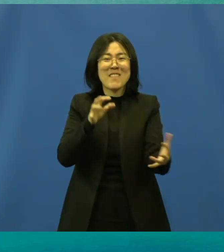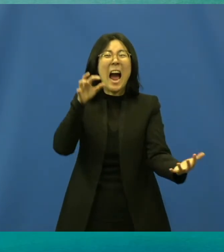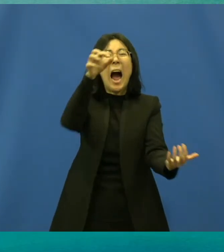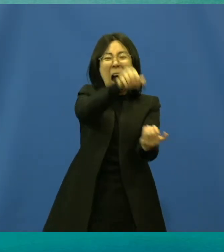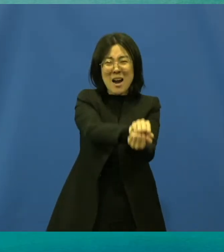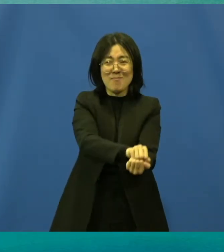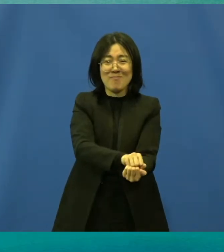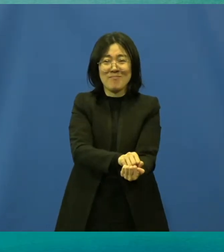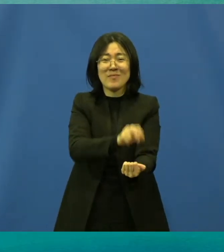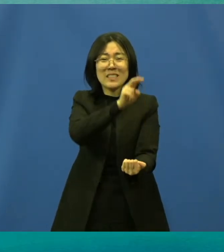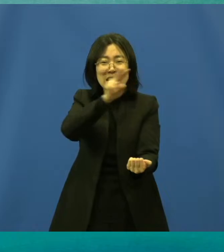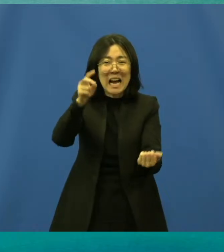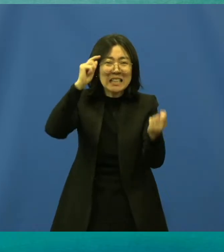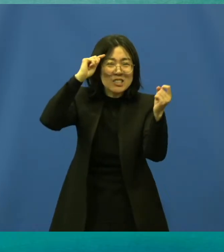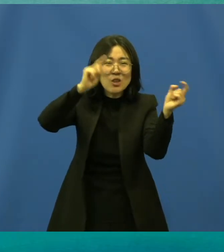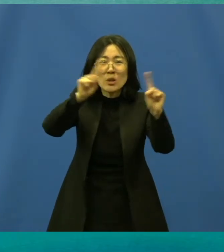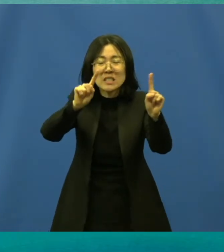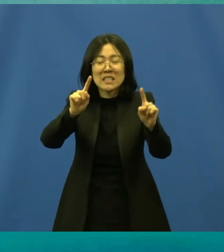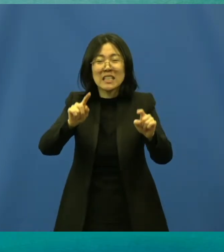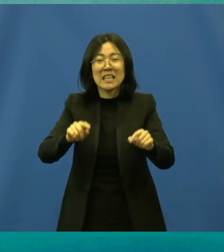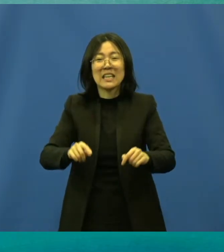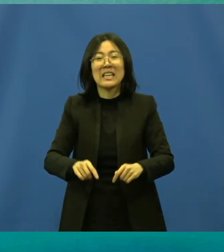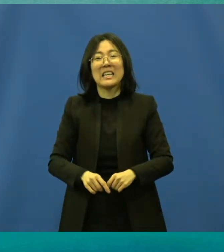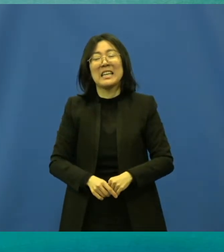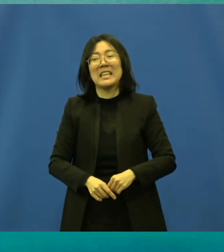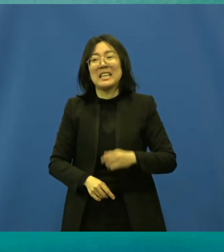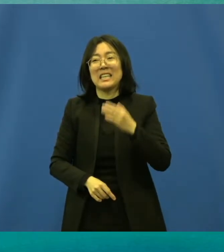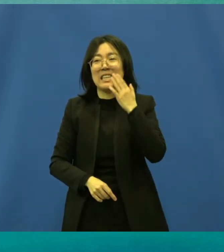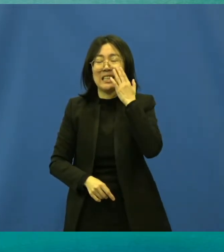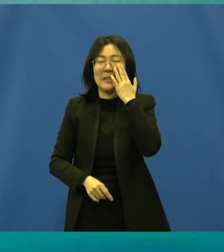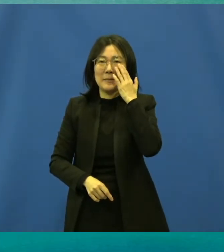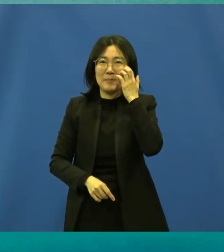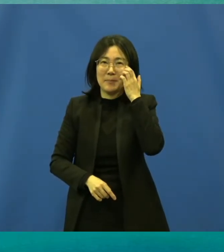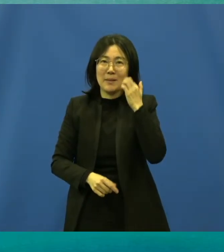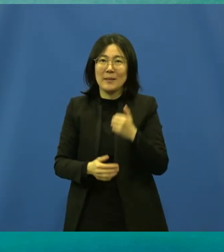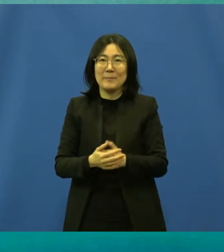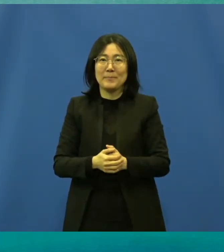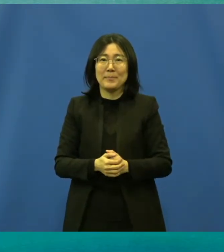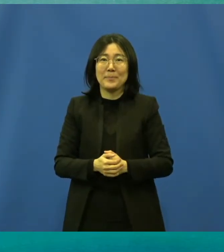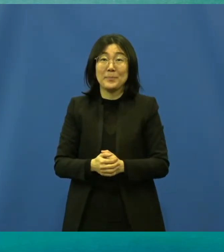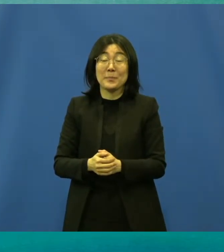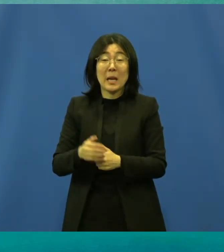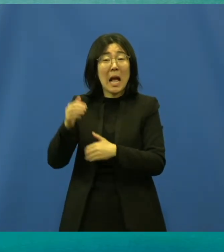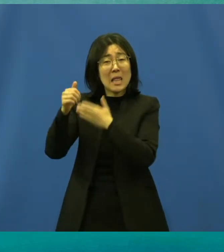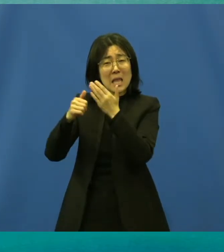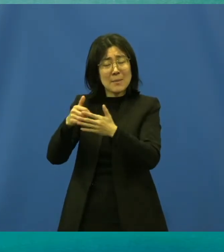선택이거든. 하나님은 언제나 오르신 분이잖아요.